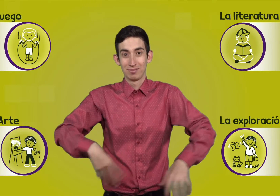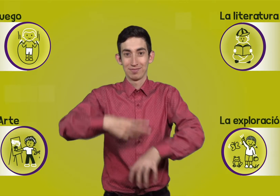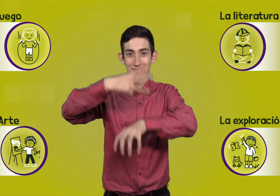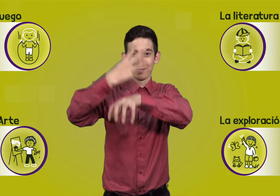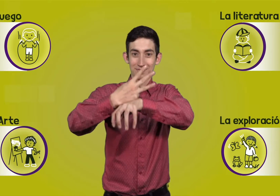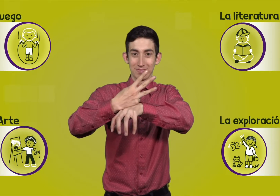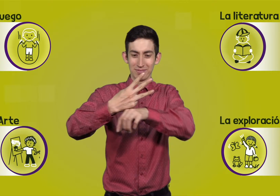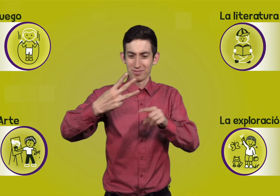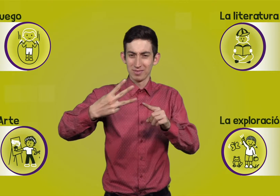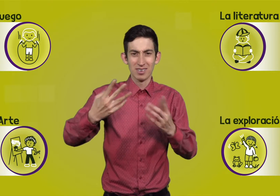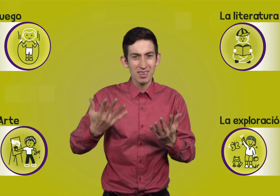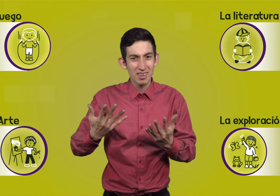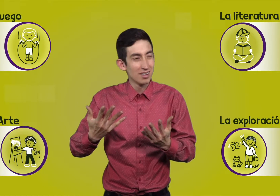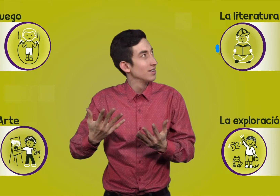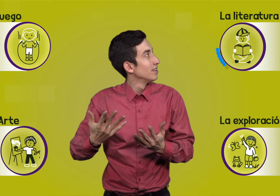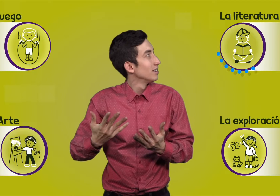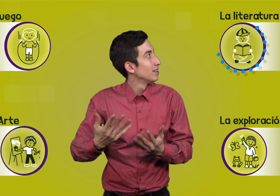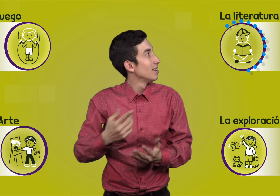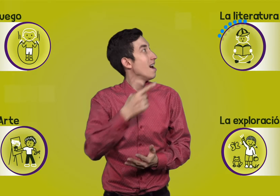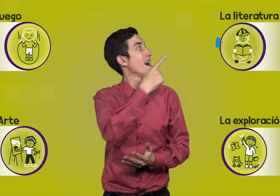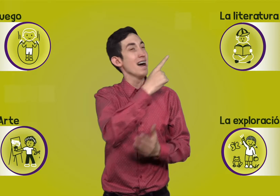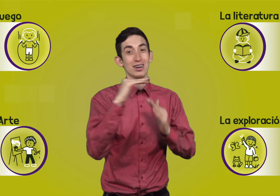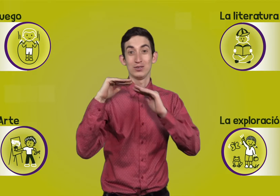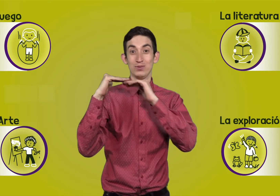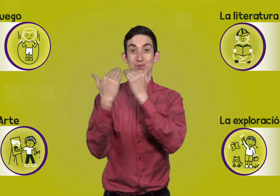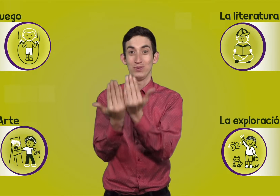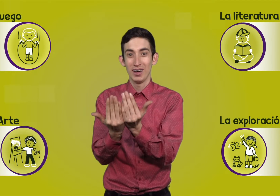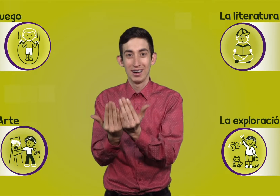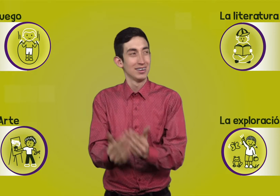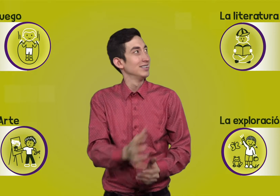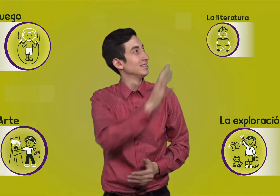La tercera actividad rectora es la literatura.